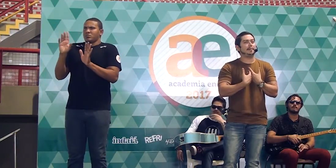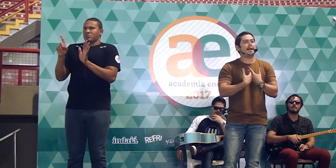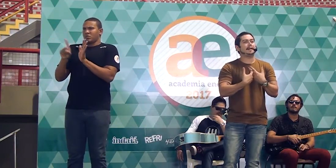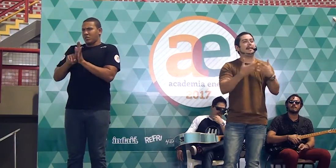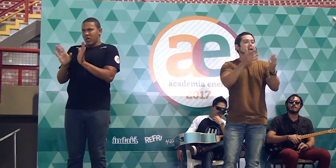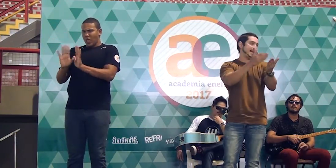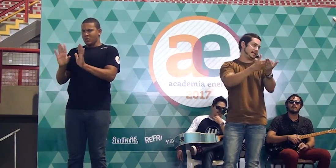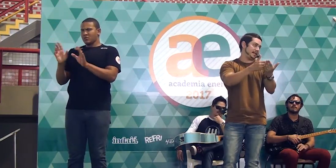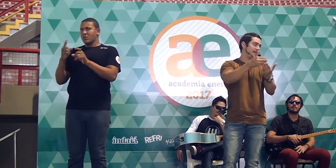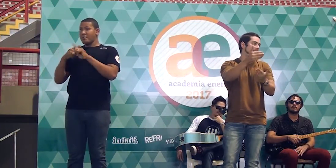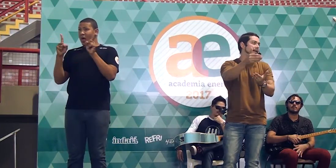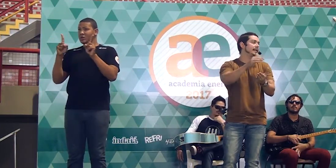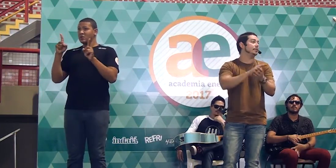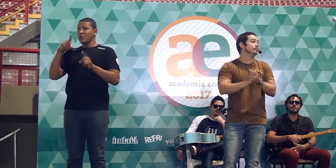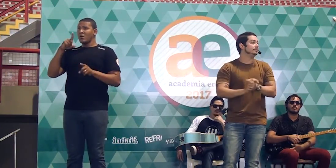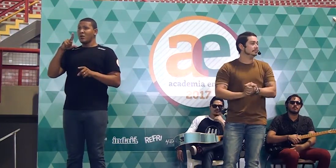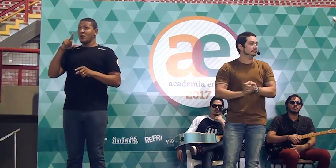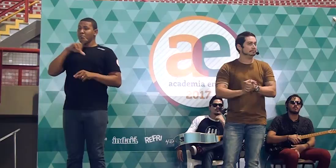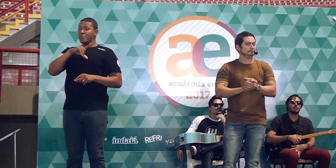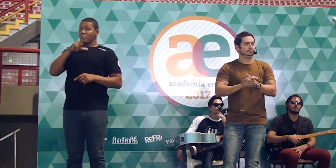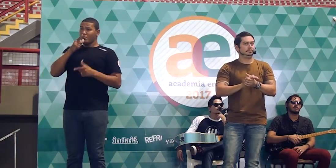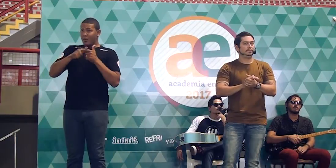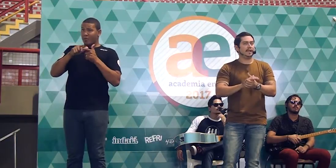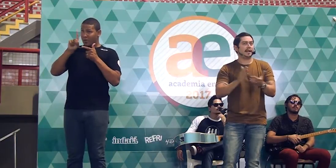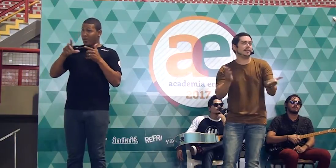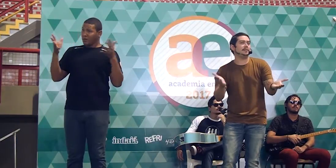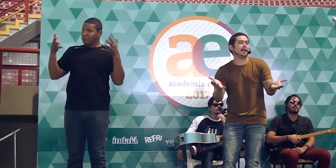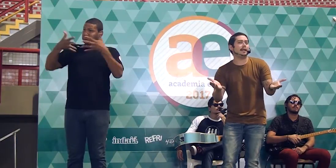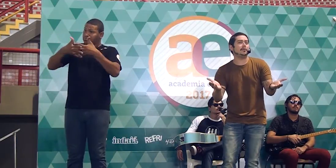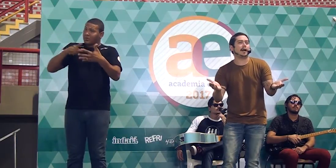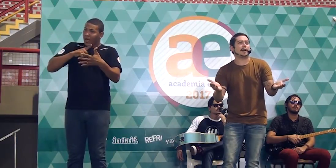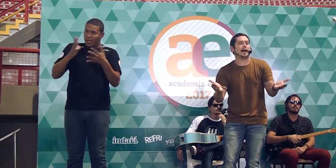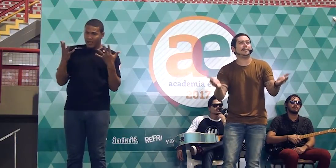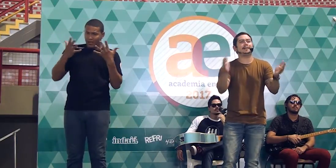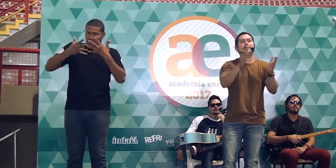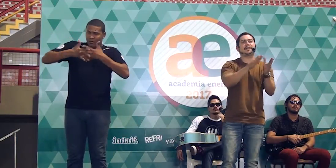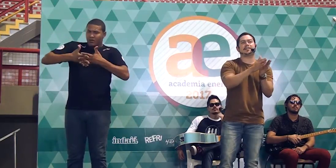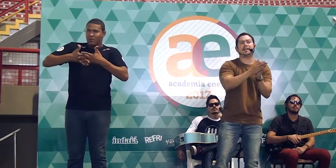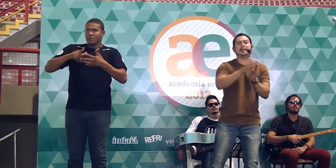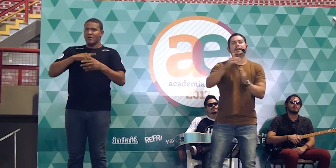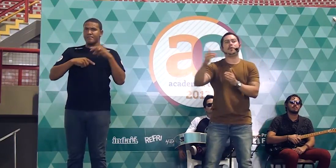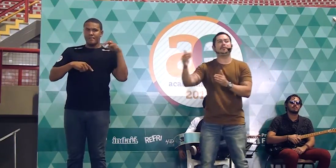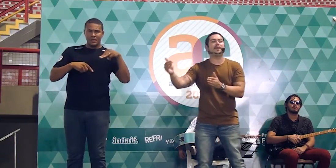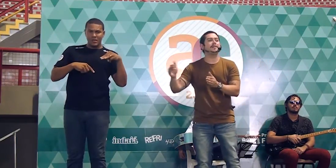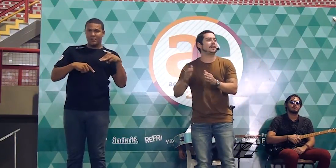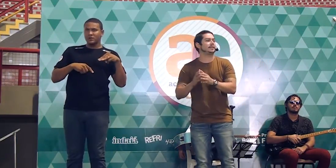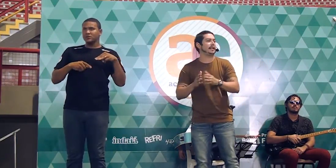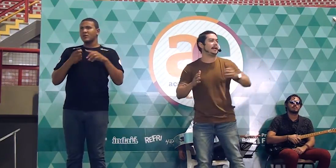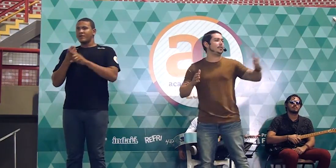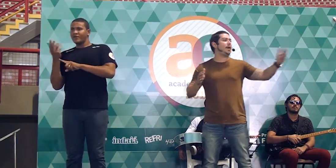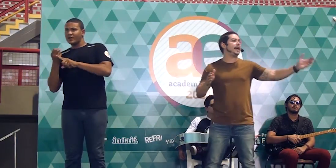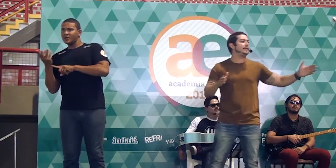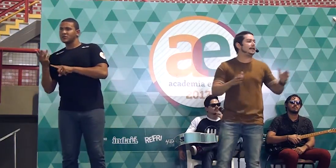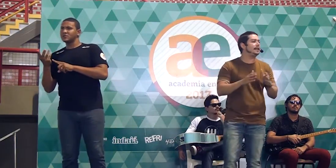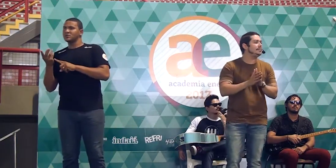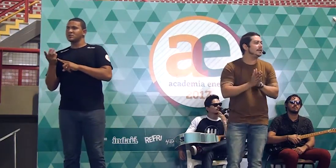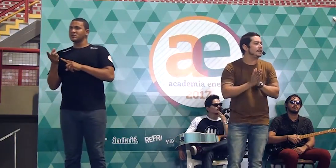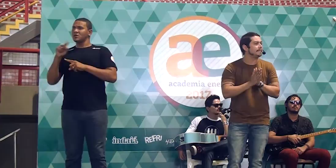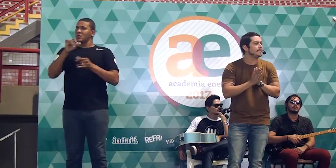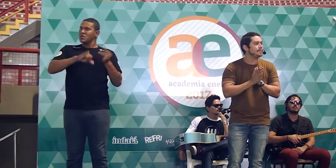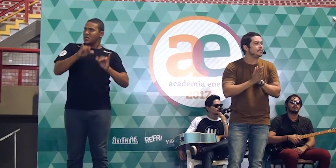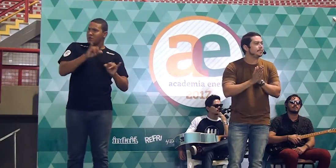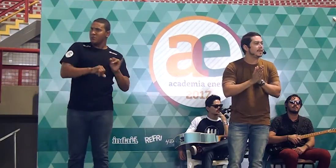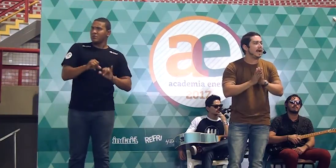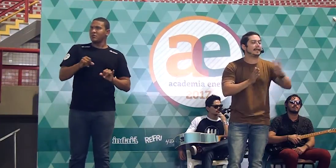O problema é que elas se interligam. Elas se interligam, cara. A matemática está ligada com a física, está ligada com a área da